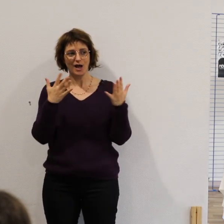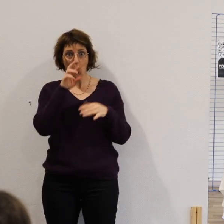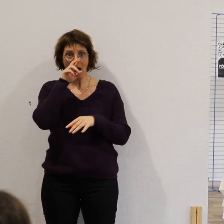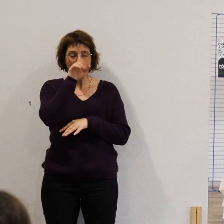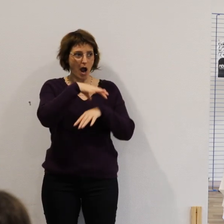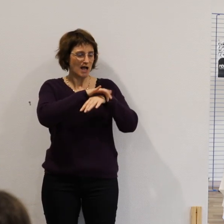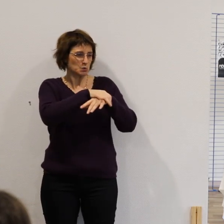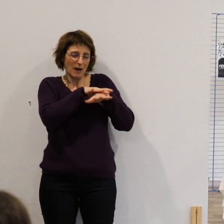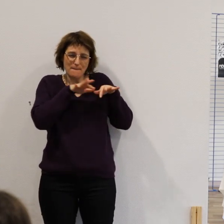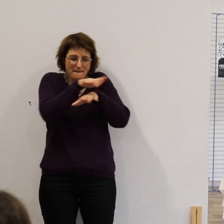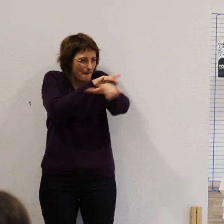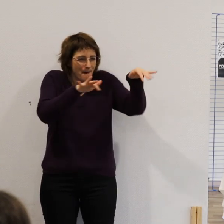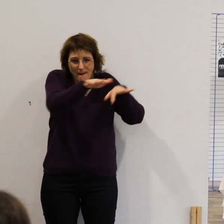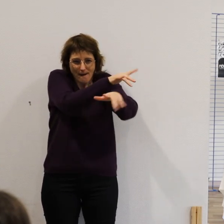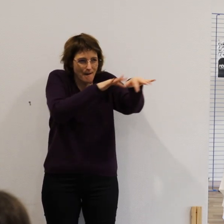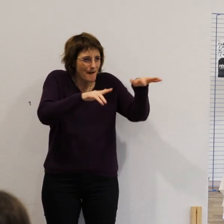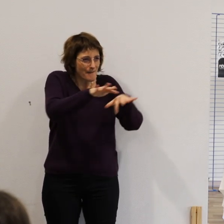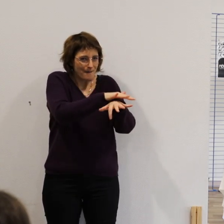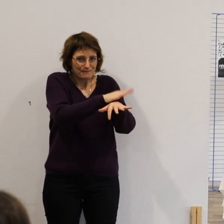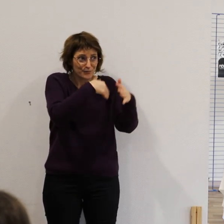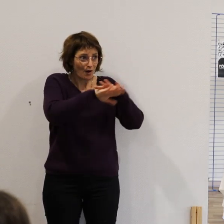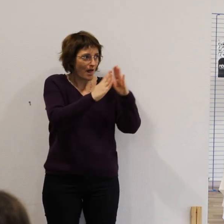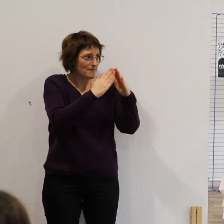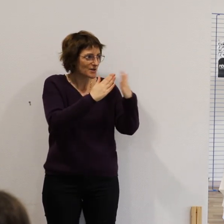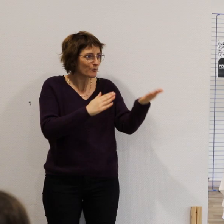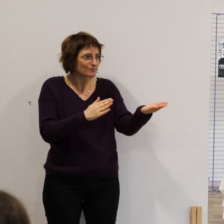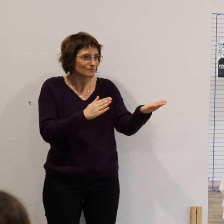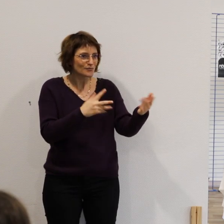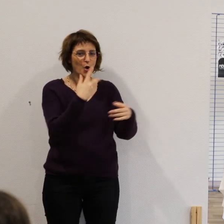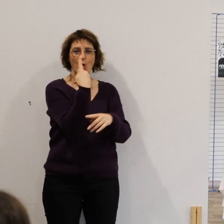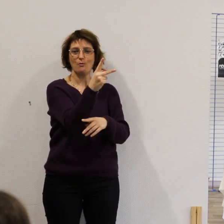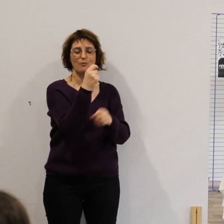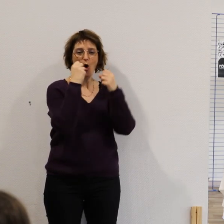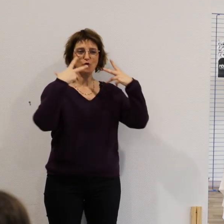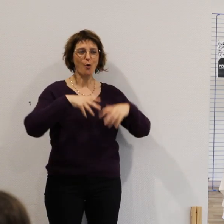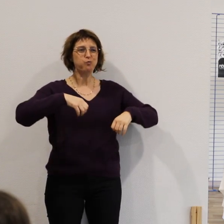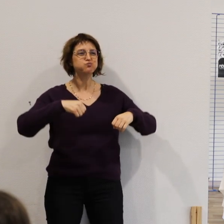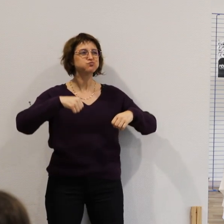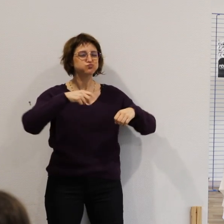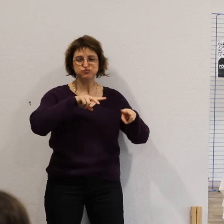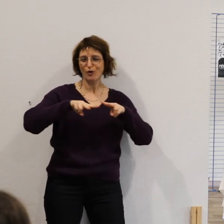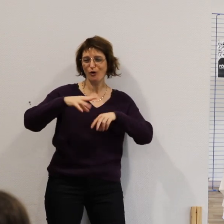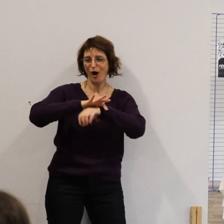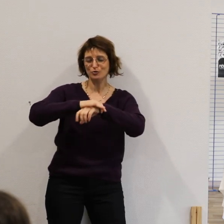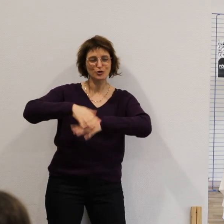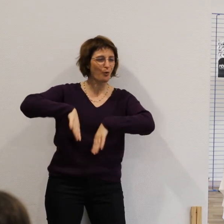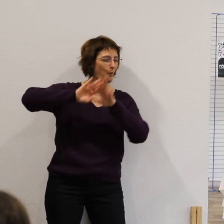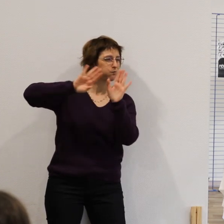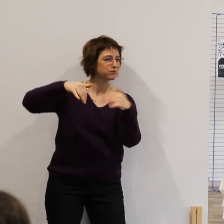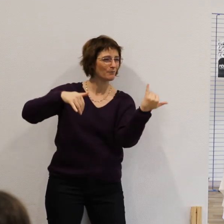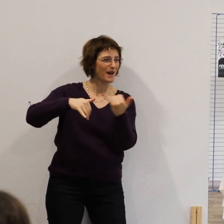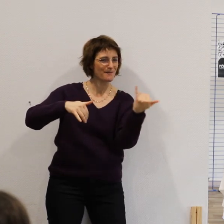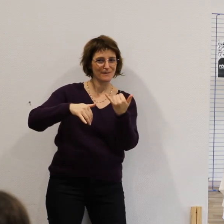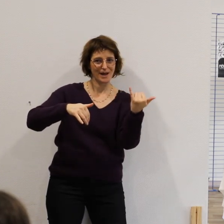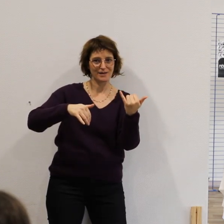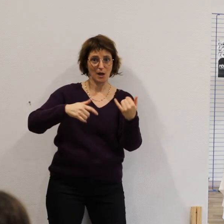souris proliféraient dans leur logis. Et leurs gros matous bien nourris se moquaient de leurs soucis. Je